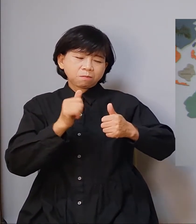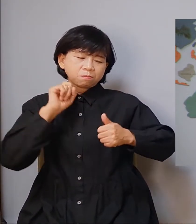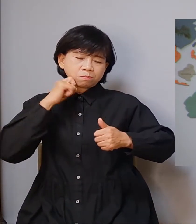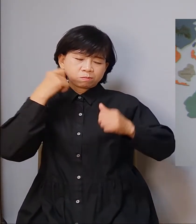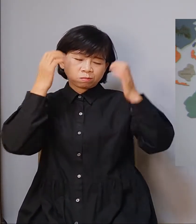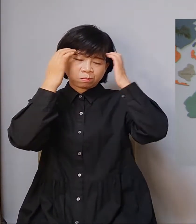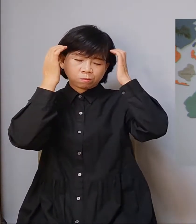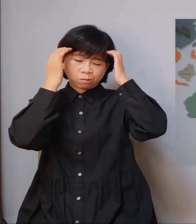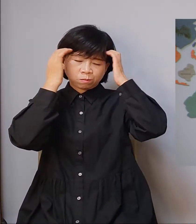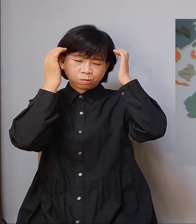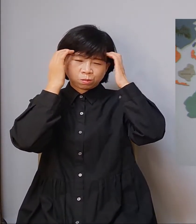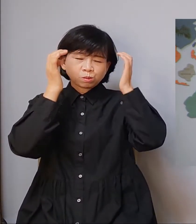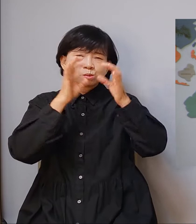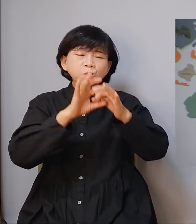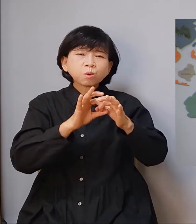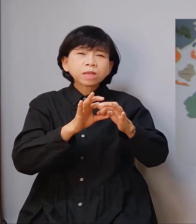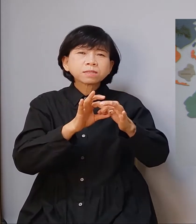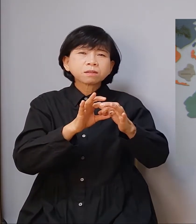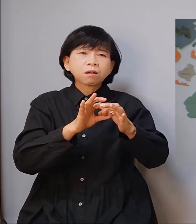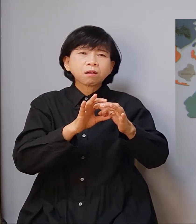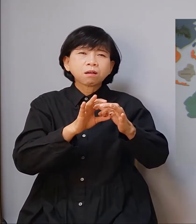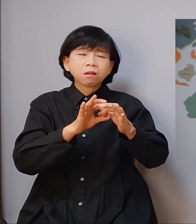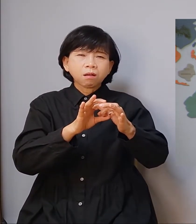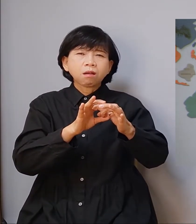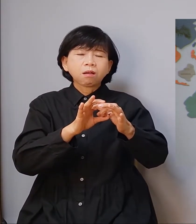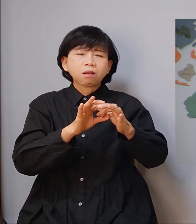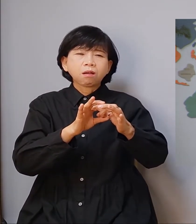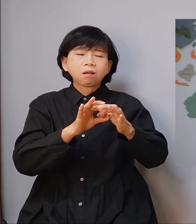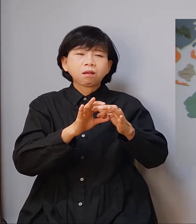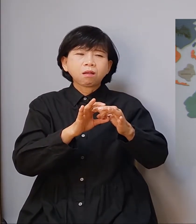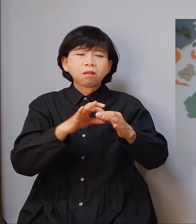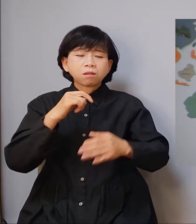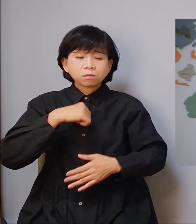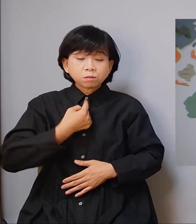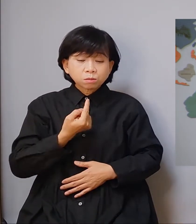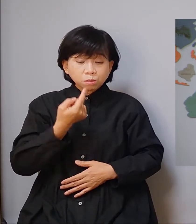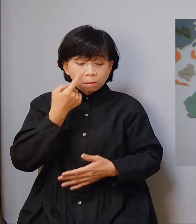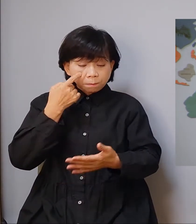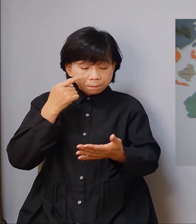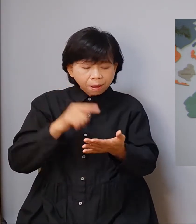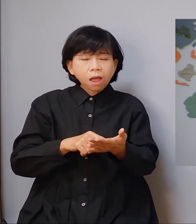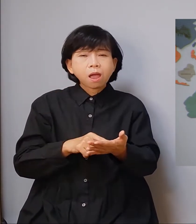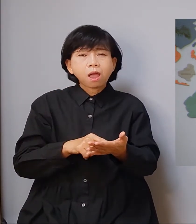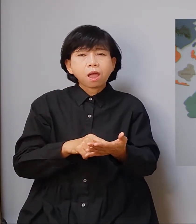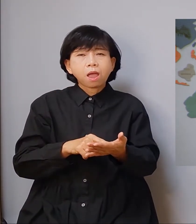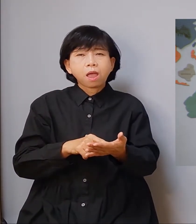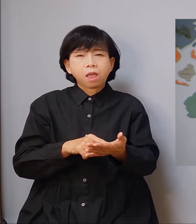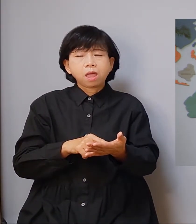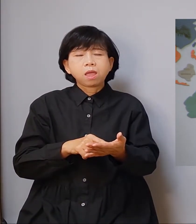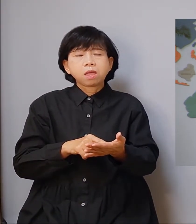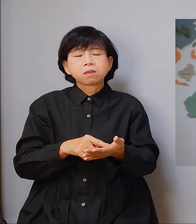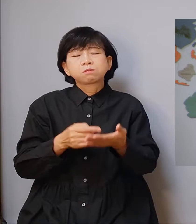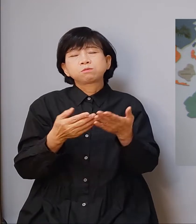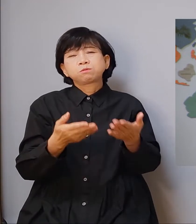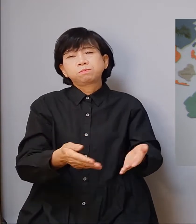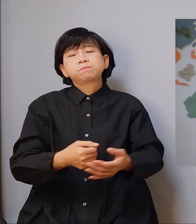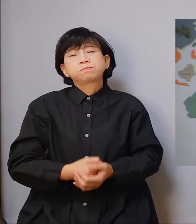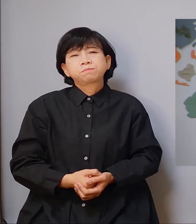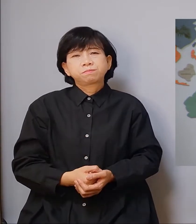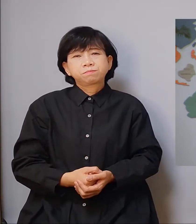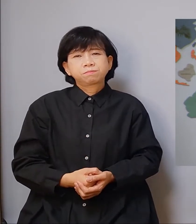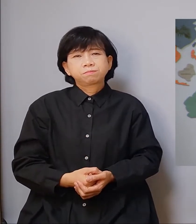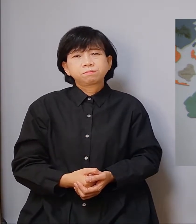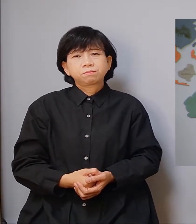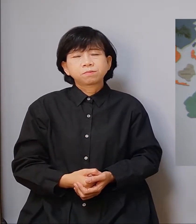통해서, 역경을 통해서, 우회로를 통해서 정확한 진단을 내려주십니다. 우리가